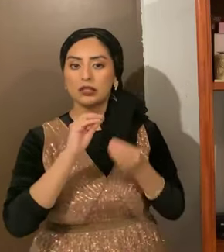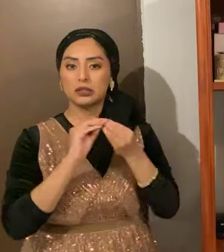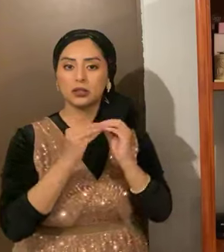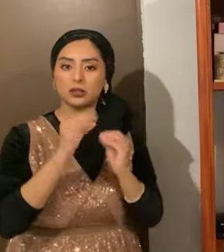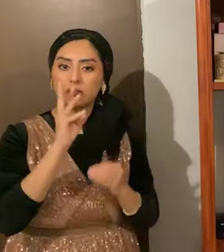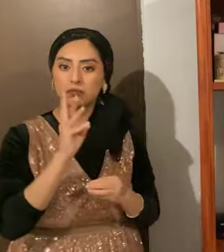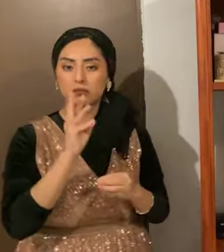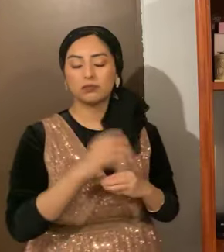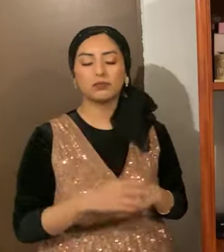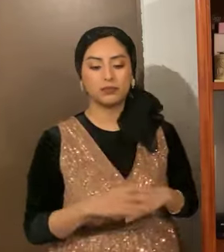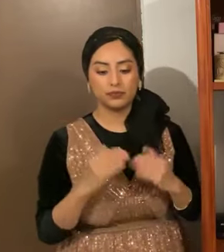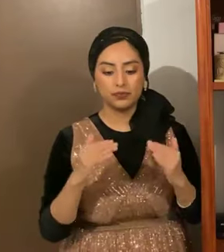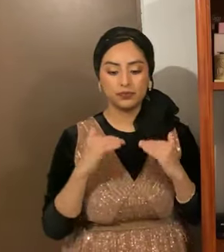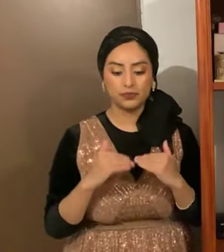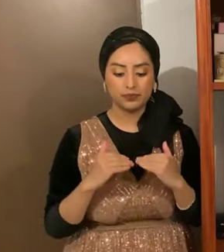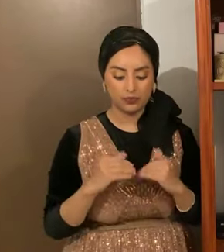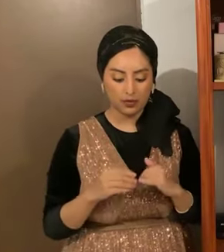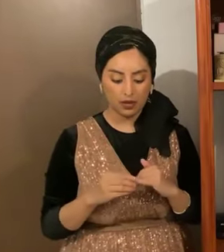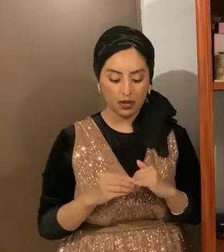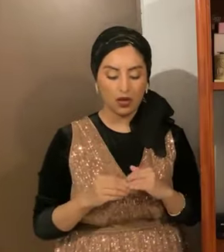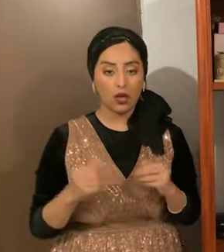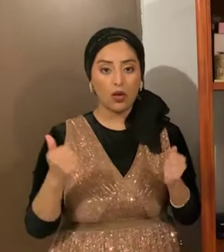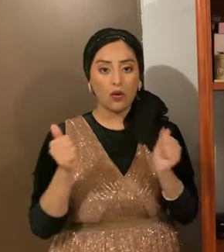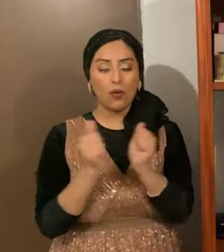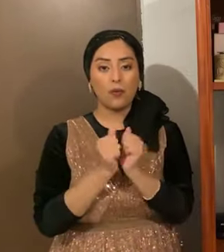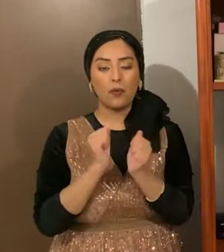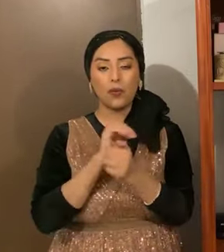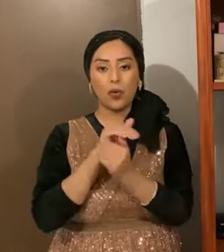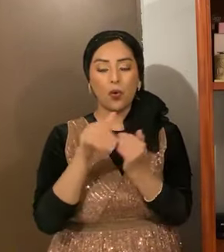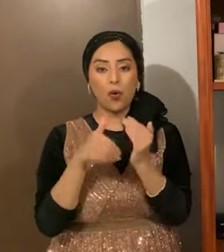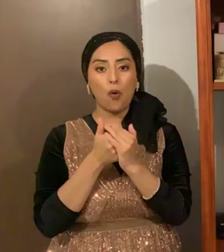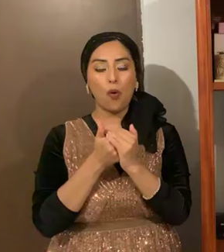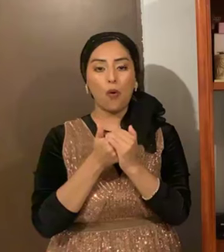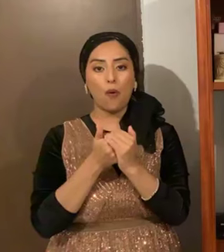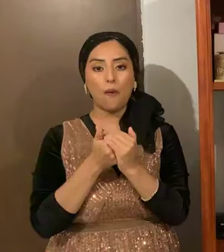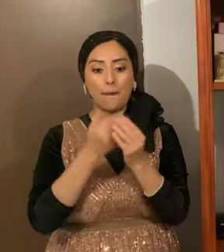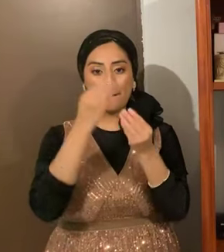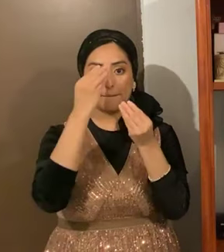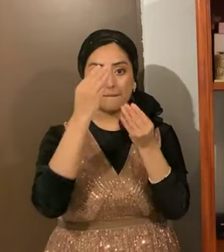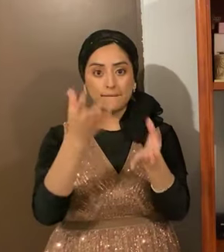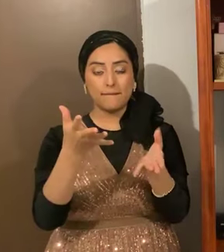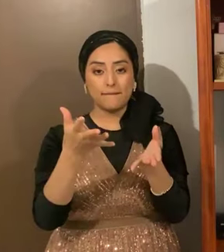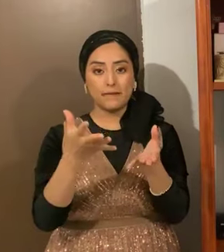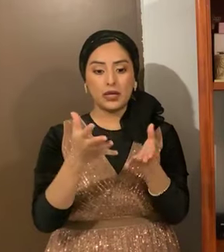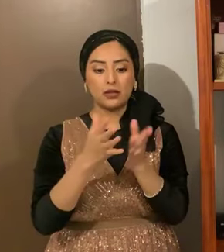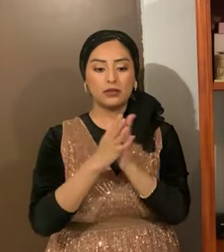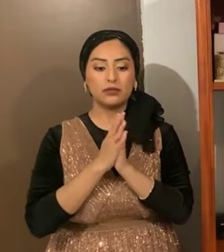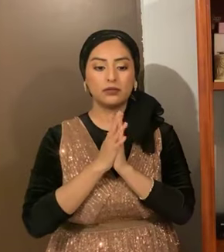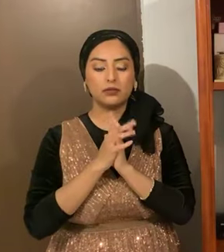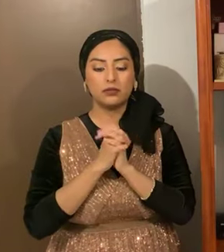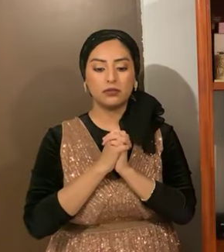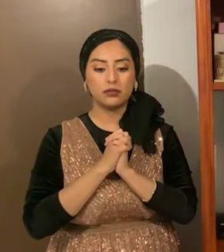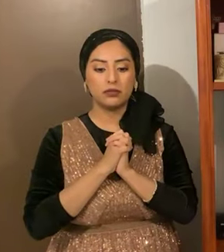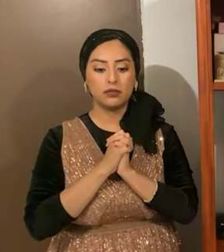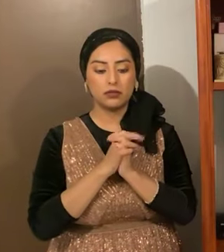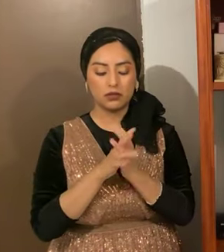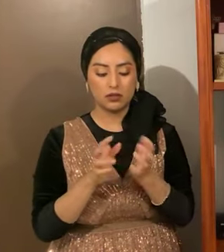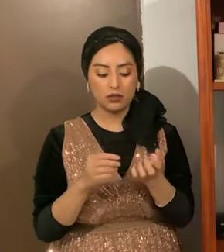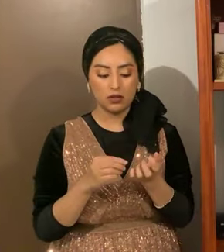hermanos. Bueno, entonces con todos estos conceptos que yo acabo de